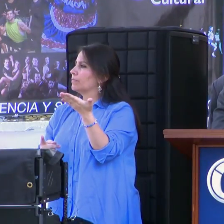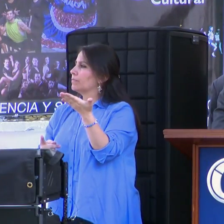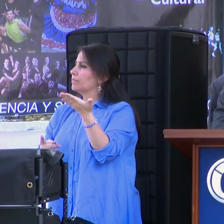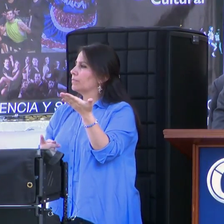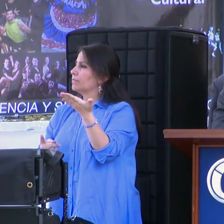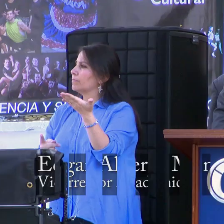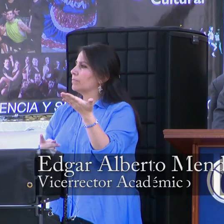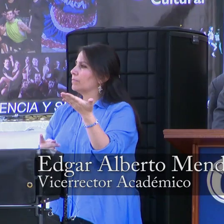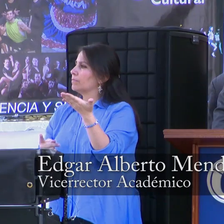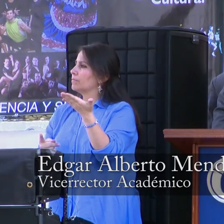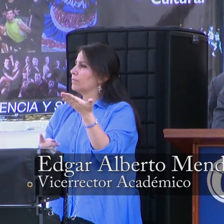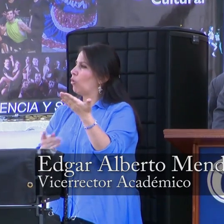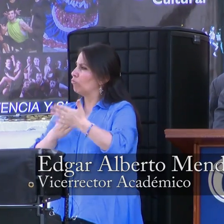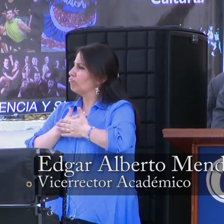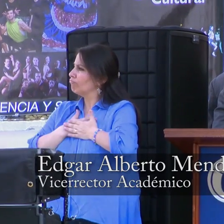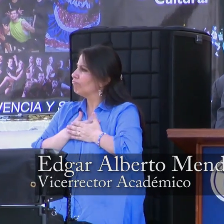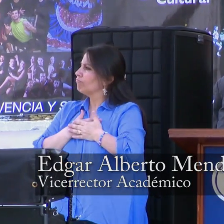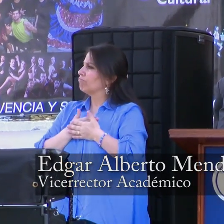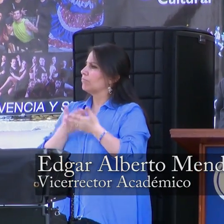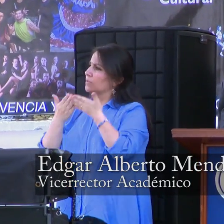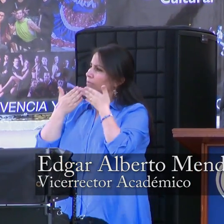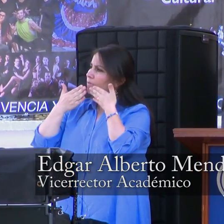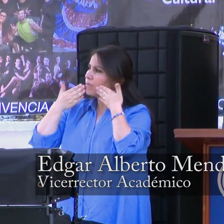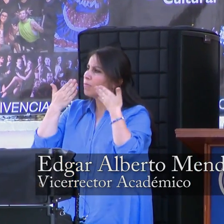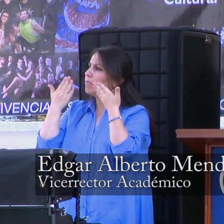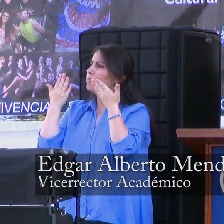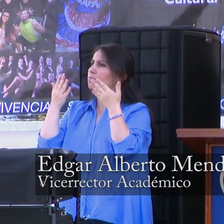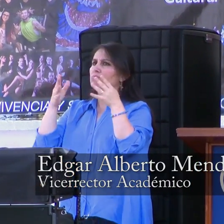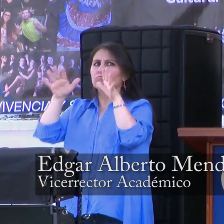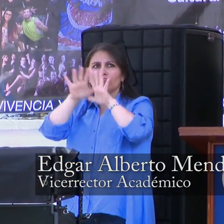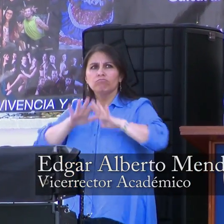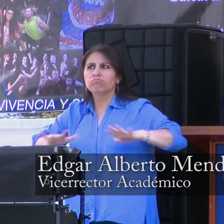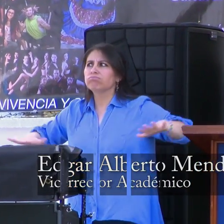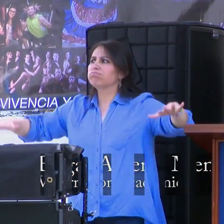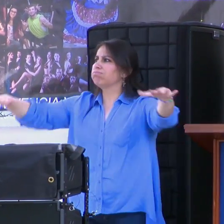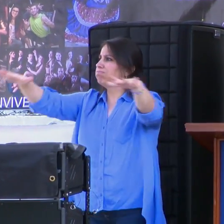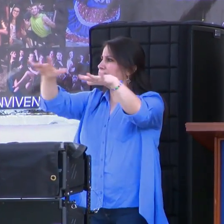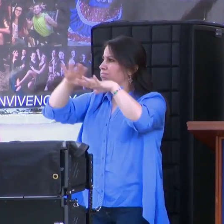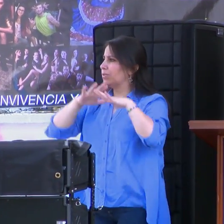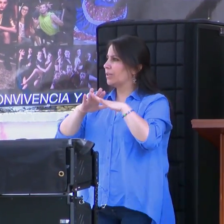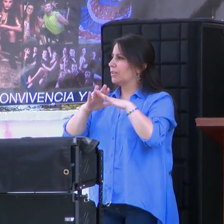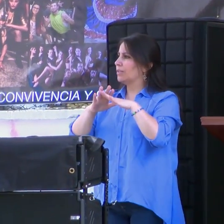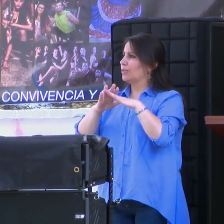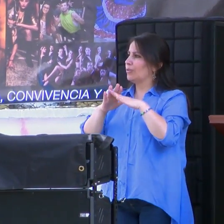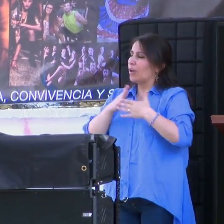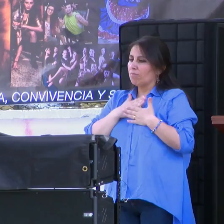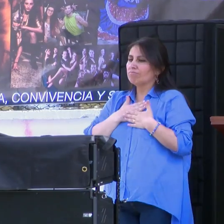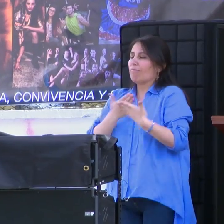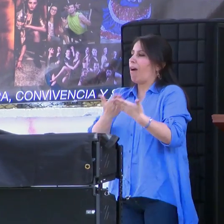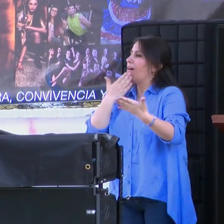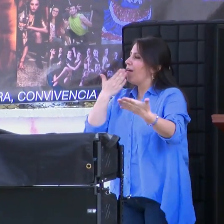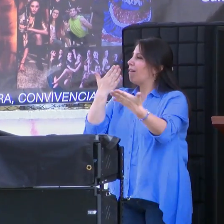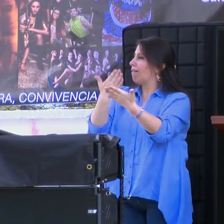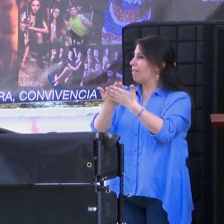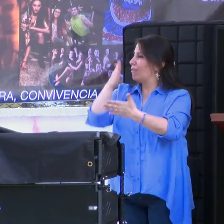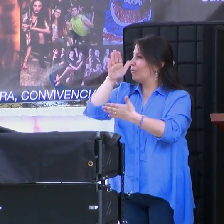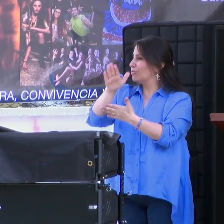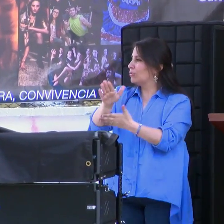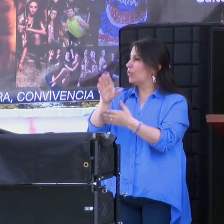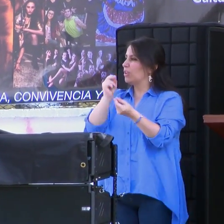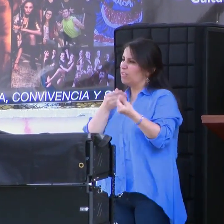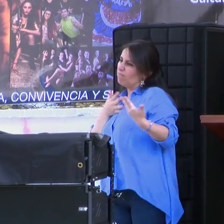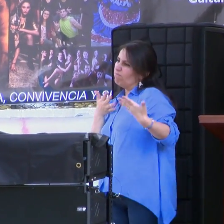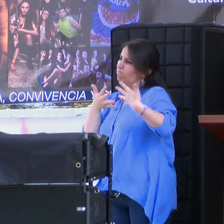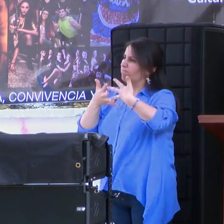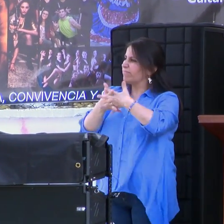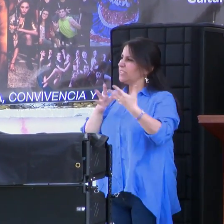fraterno y un amable entorno y una gratitud y una